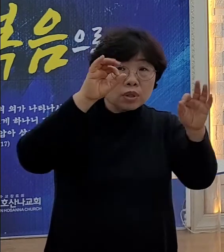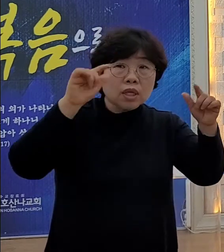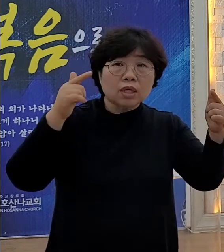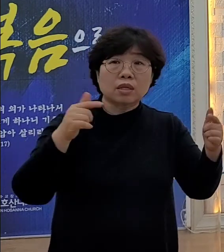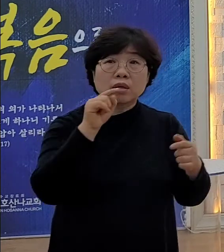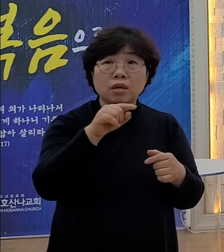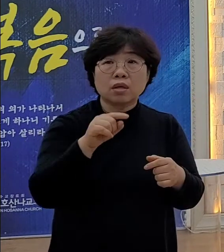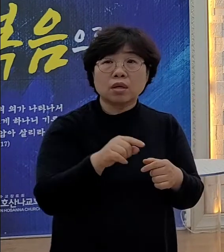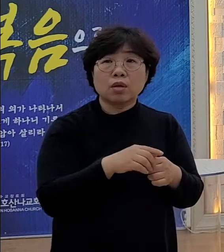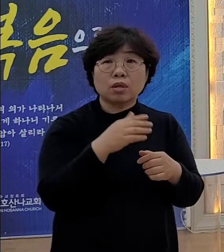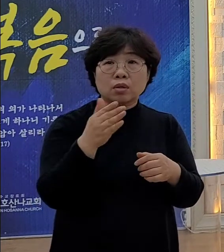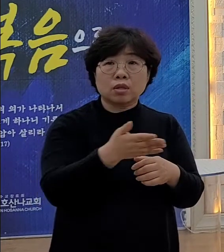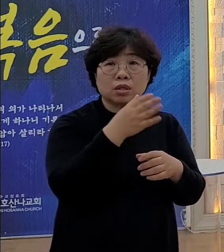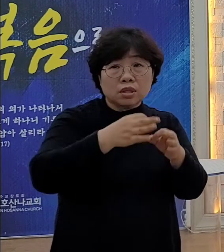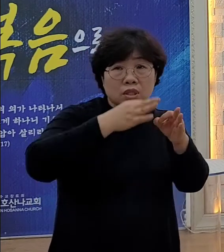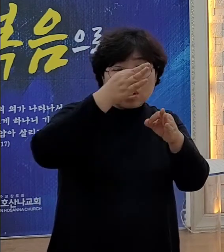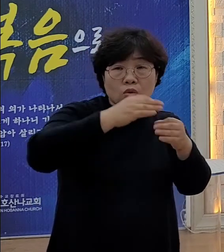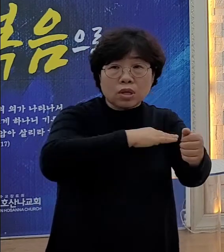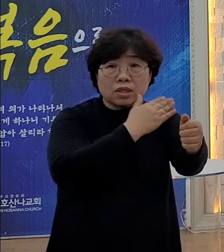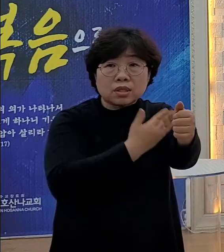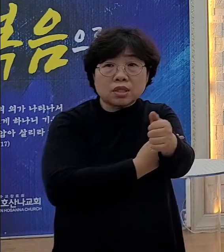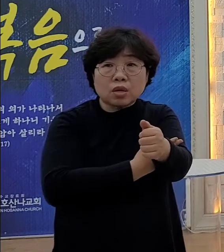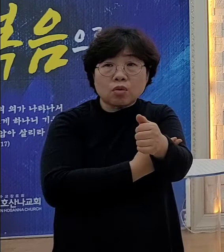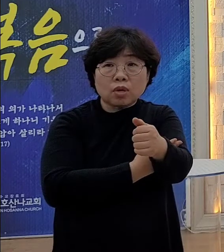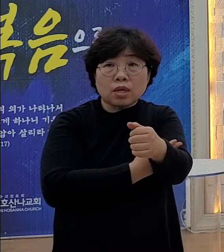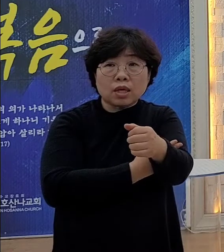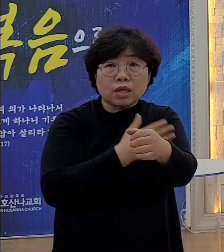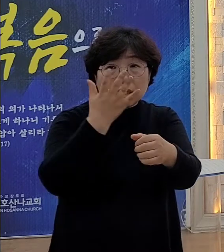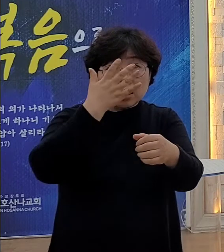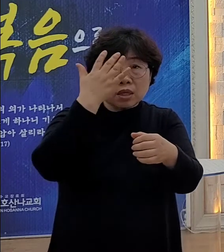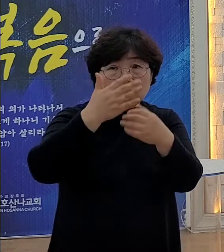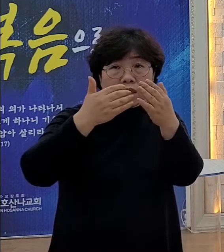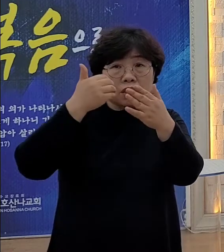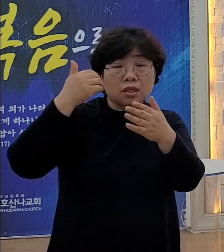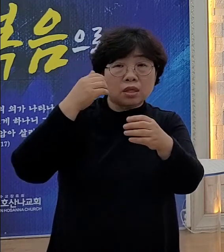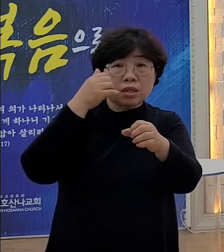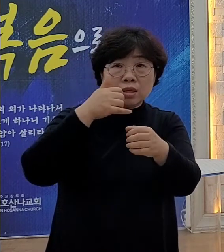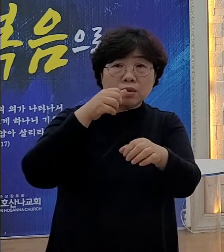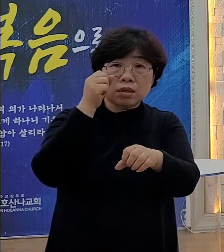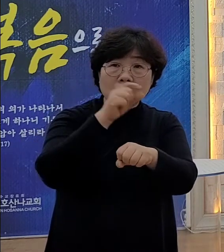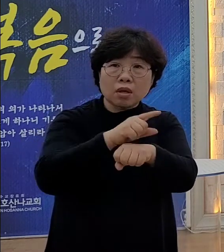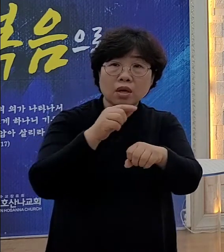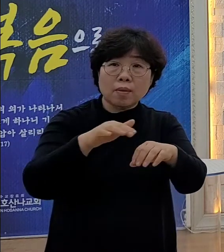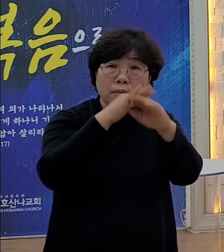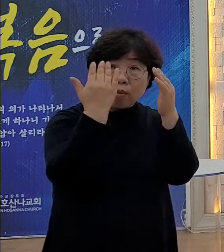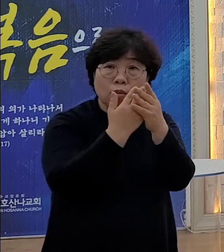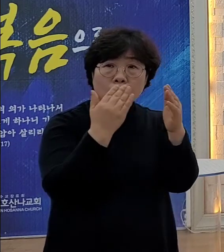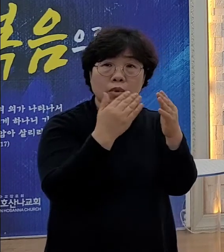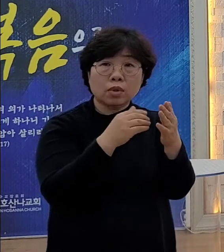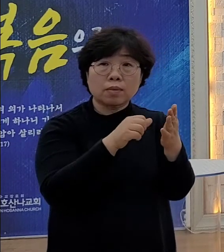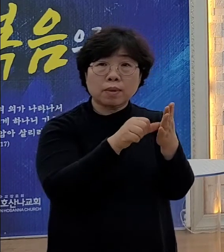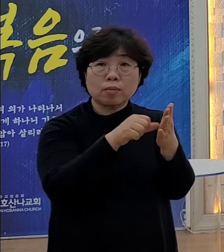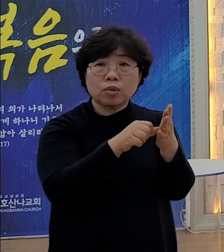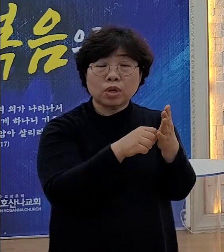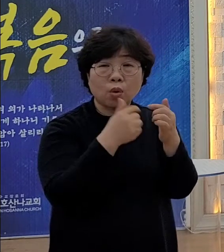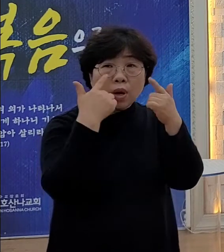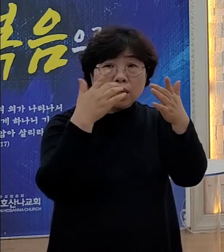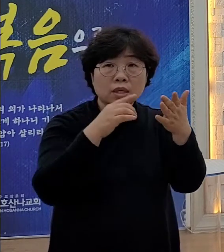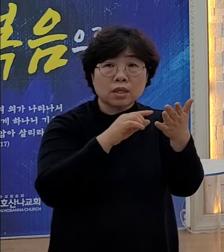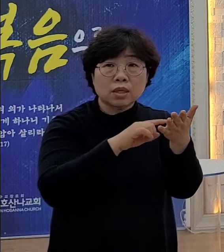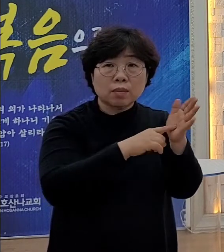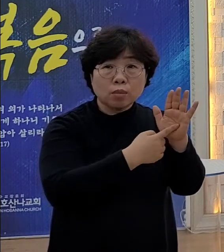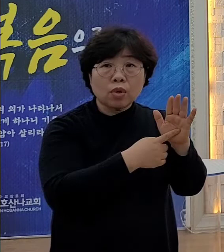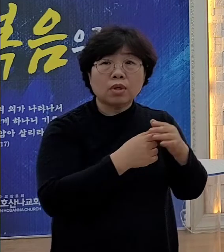그의 보이지 아니하는 것들 곧 그의 영원하신 능력과 신성이 그가 만드신 만물에 분명히 보여